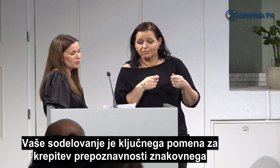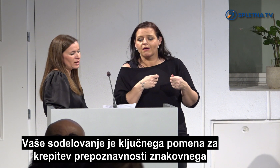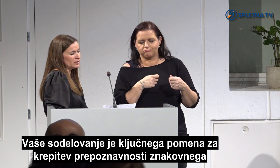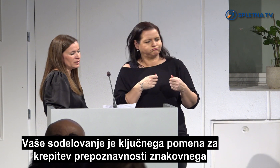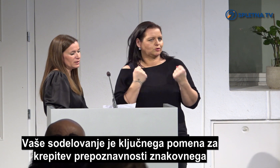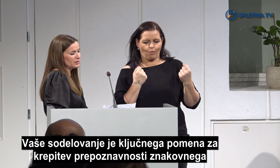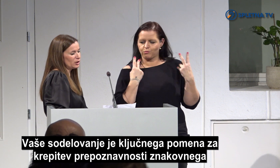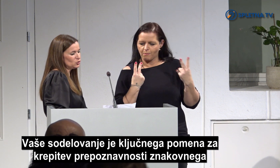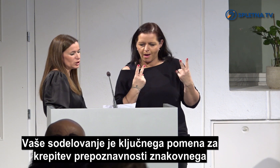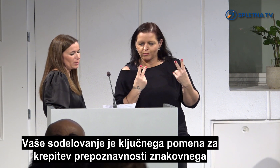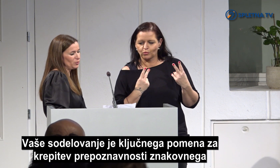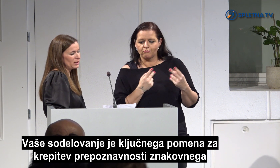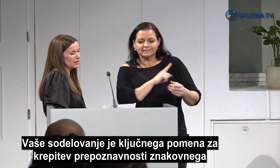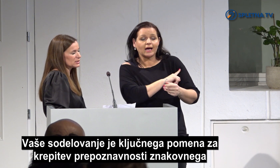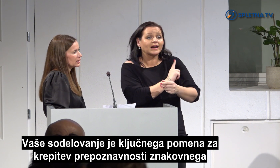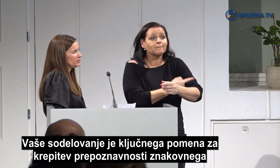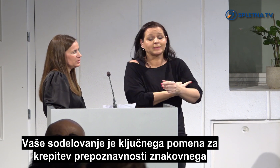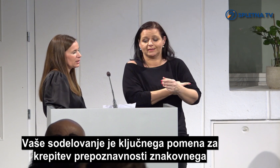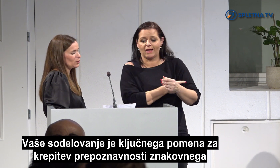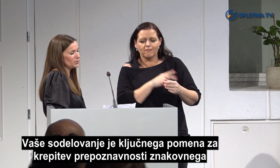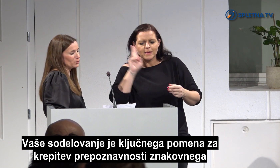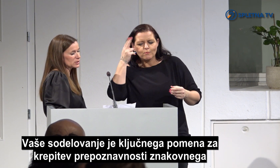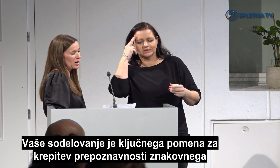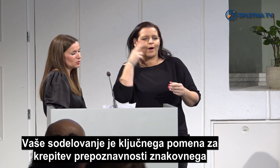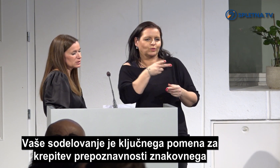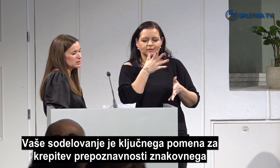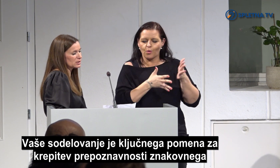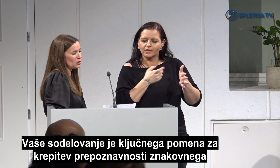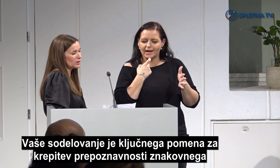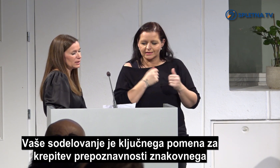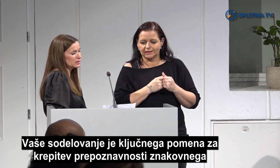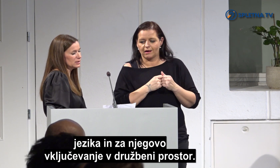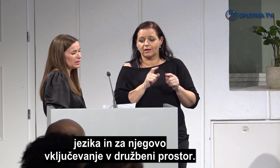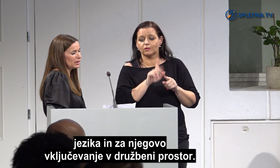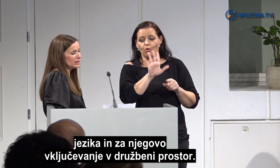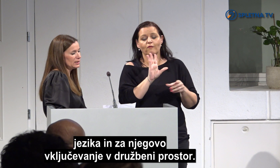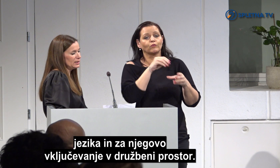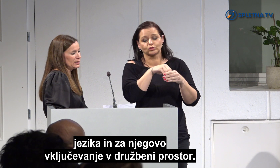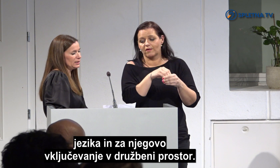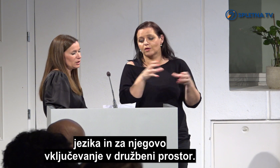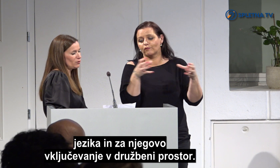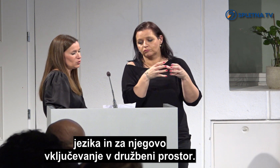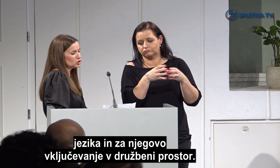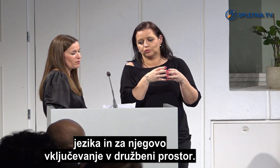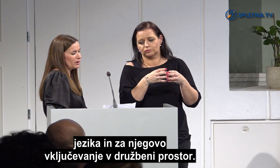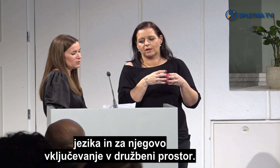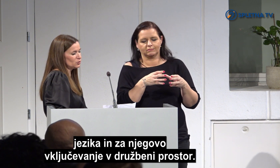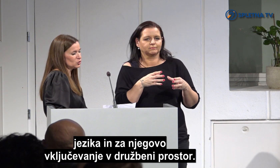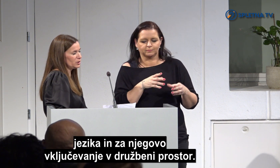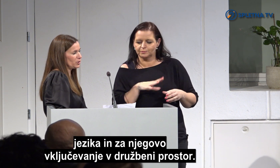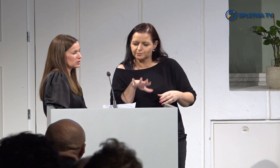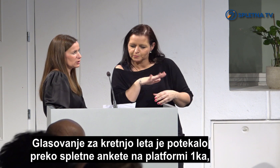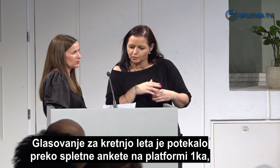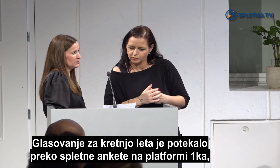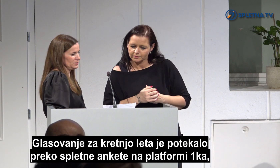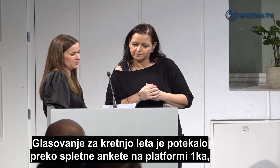Vaše sodelovanje je ključnega pomena za krepitev prepoznavnosti znakovnega jezika in njegovo vključevanje v